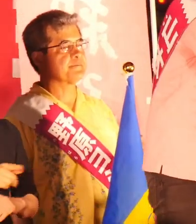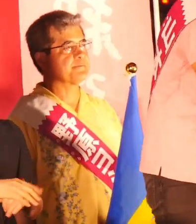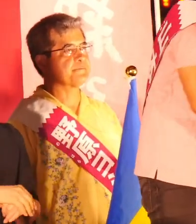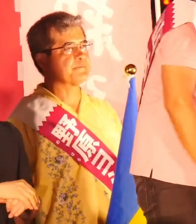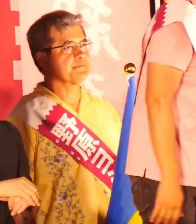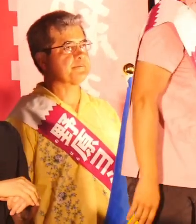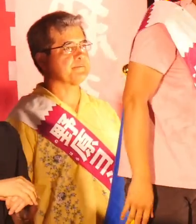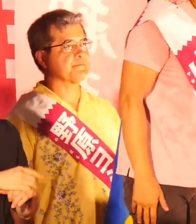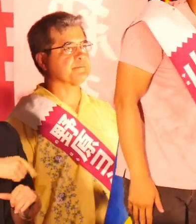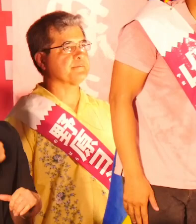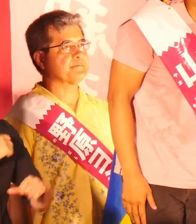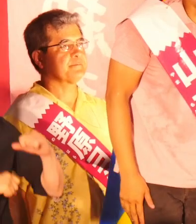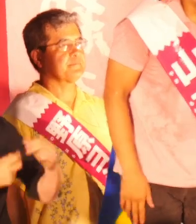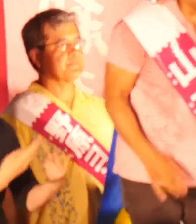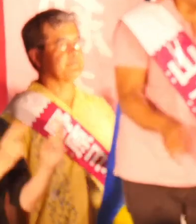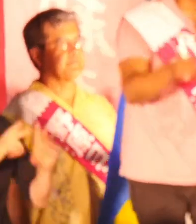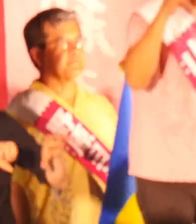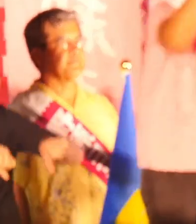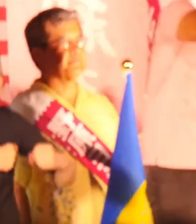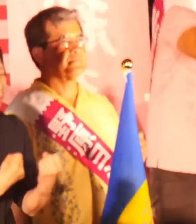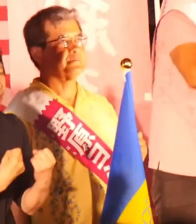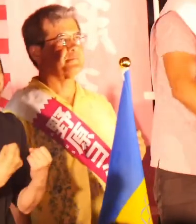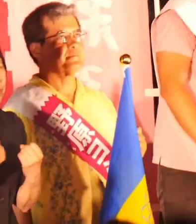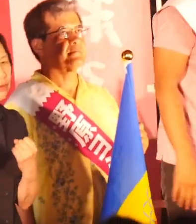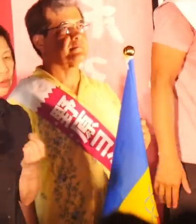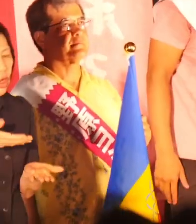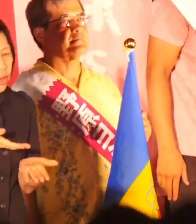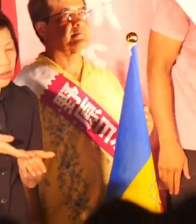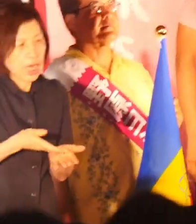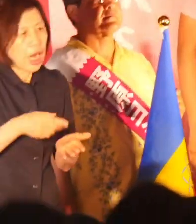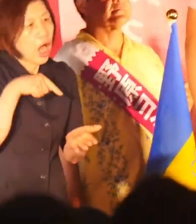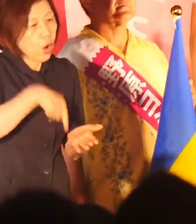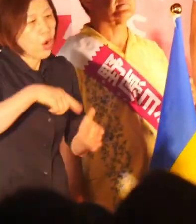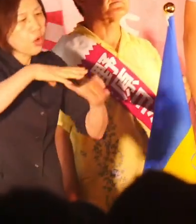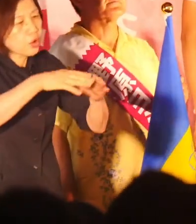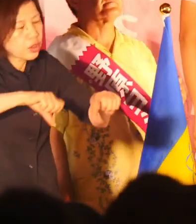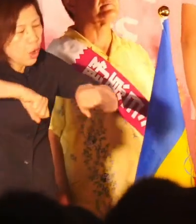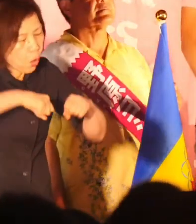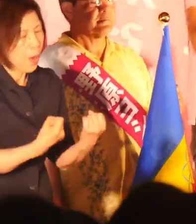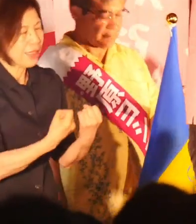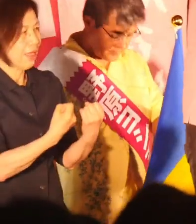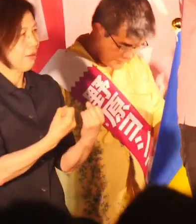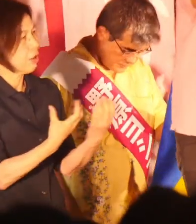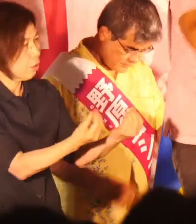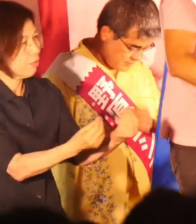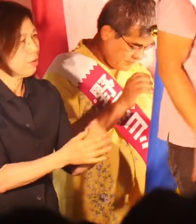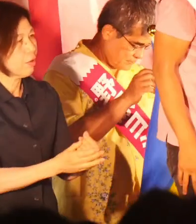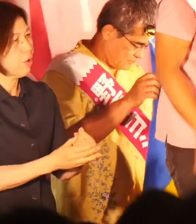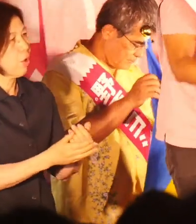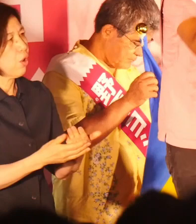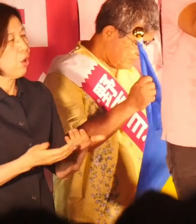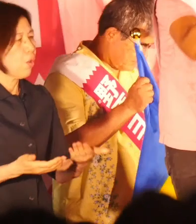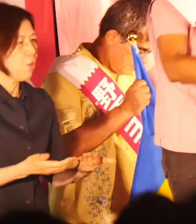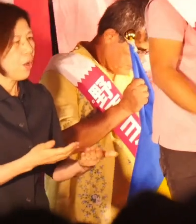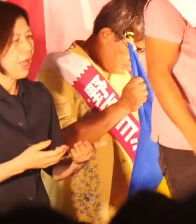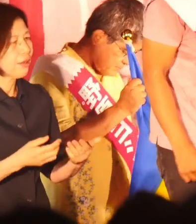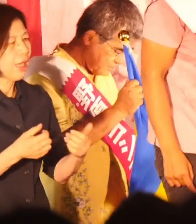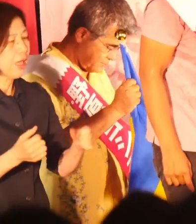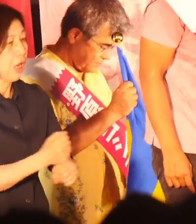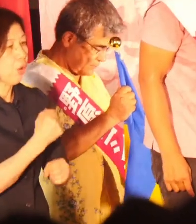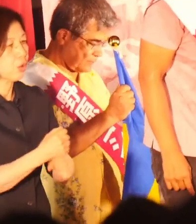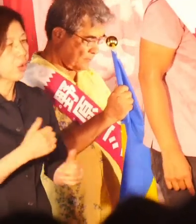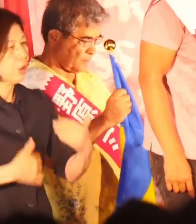自民党をぶっ壊すと言いながらこの国をぶっ壊したじゃないか。不安定な労働で喜ぶのは